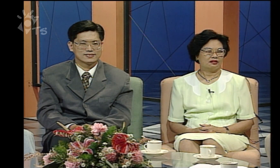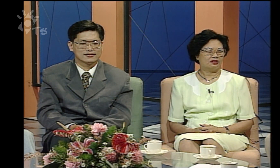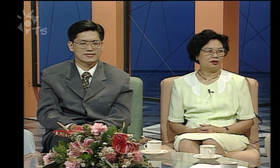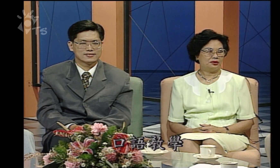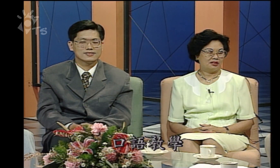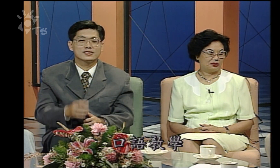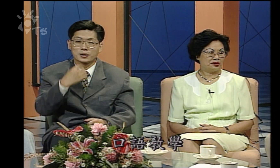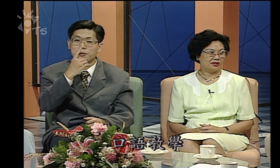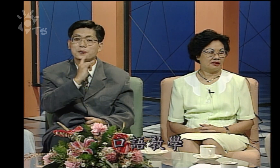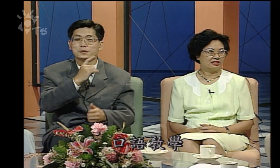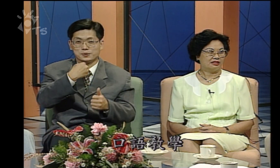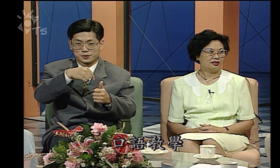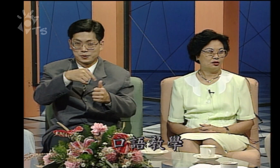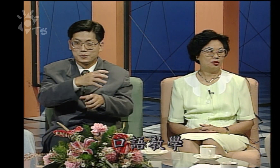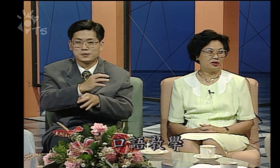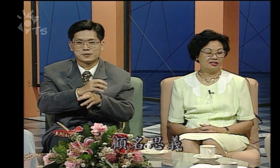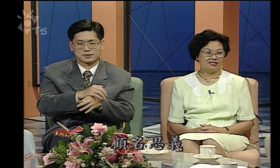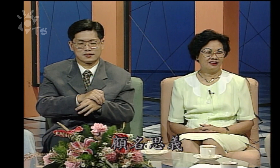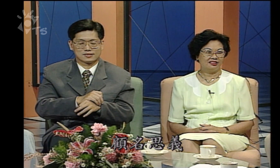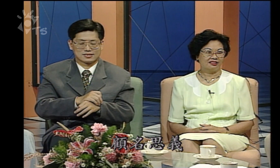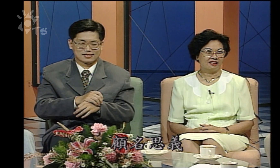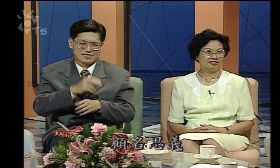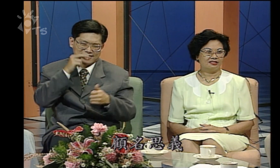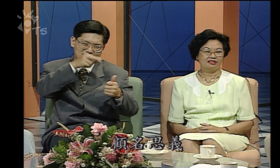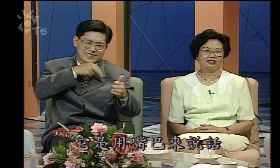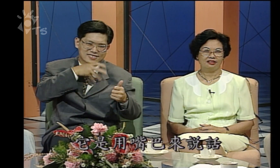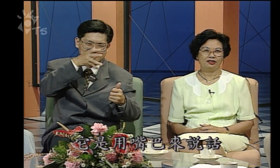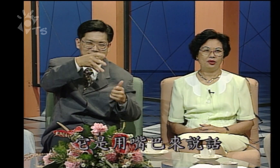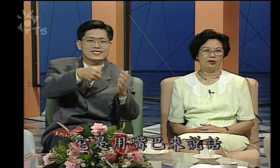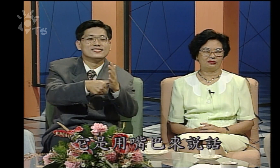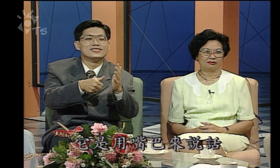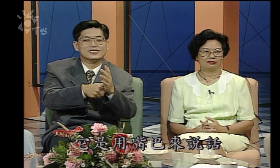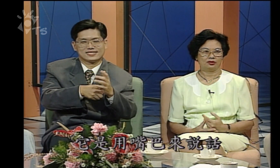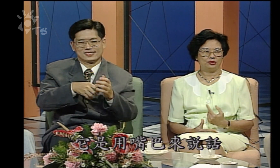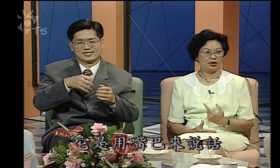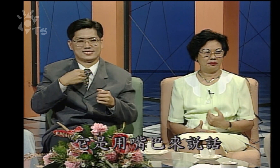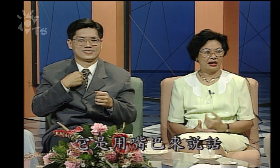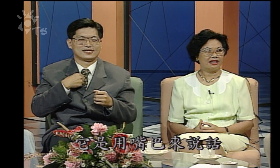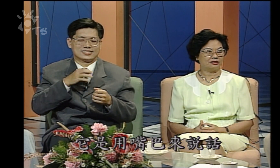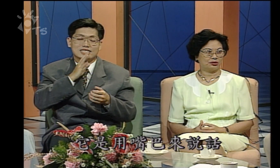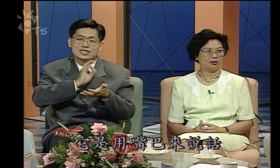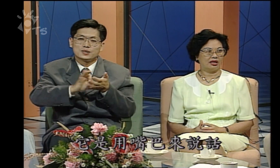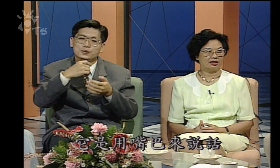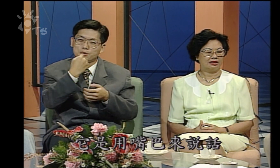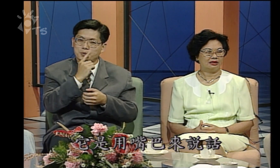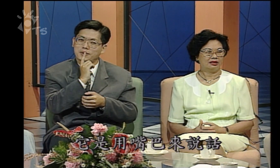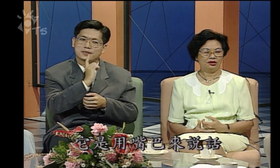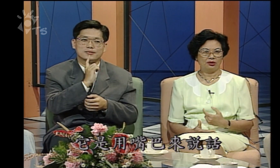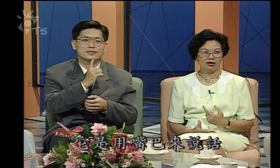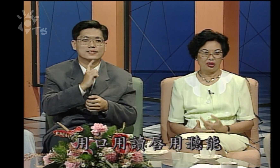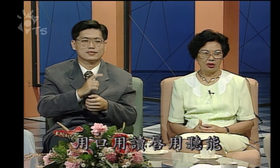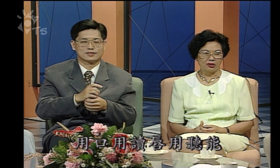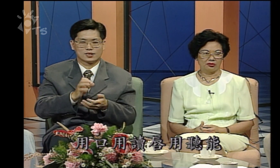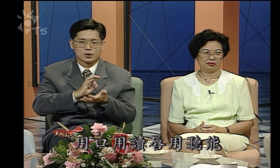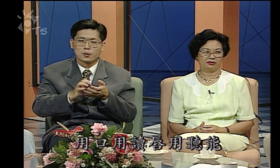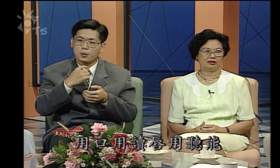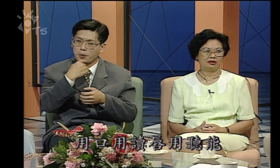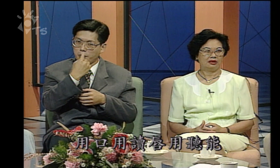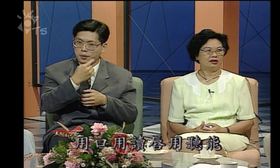口语教学顾名思义，它是用嘴巴来说话，用口，